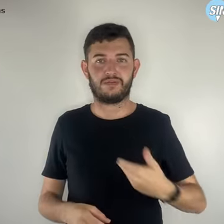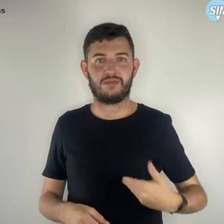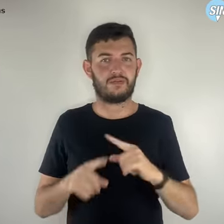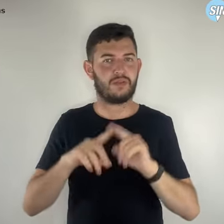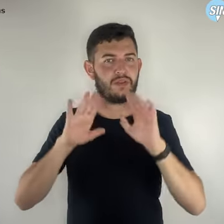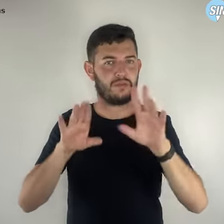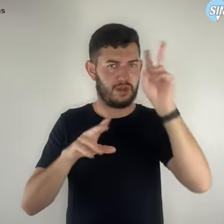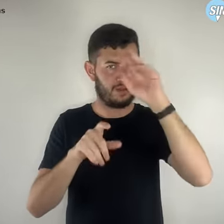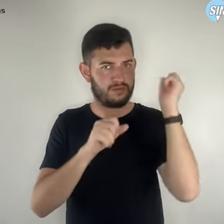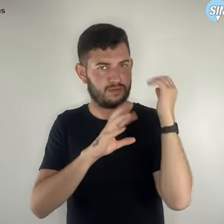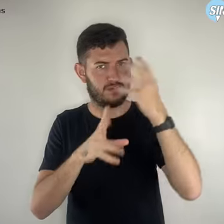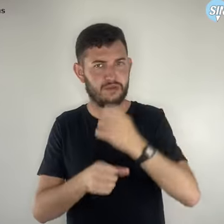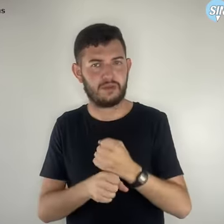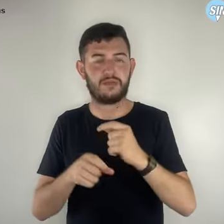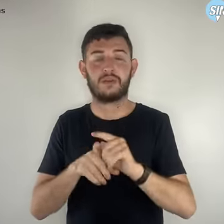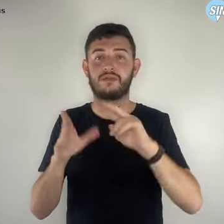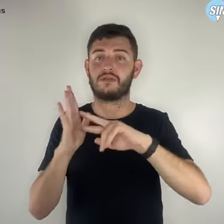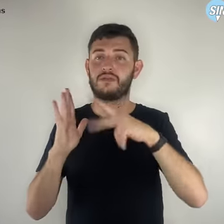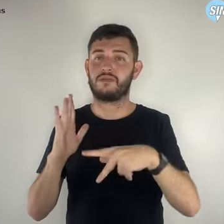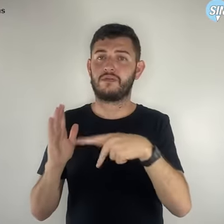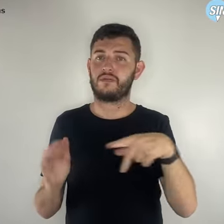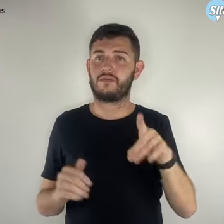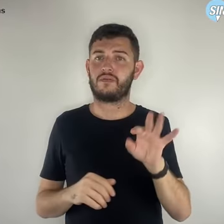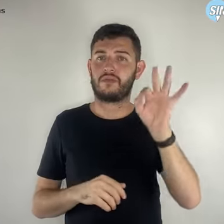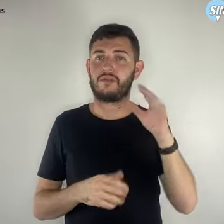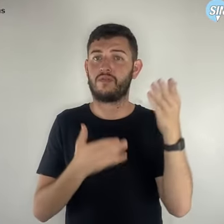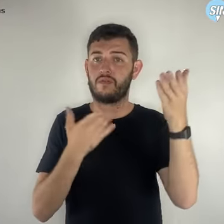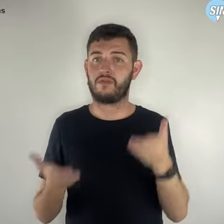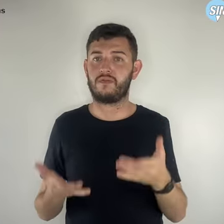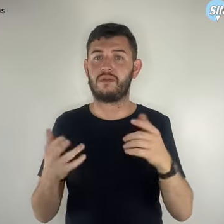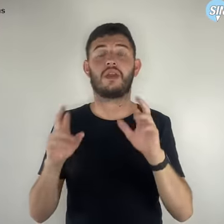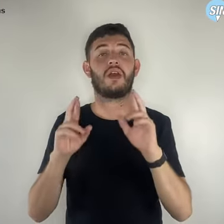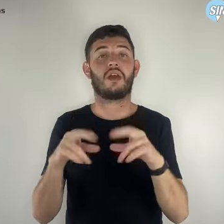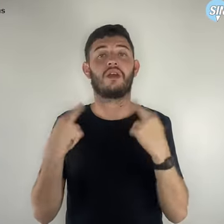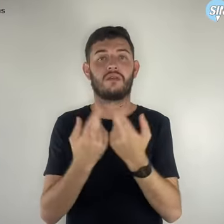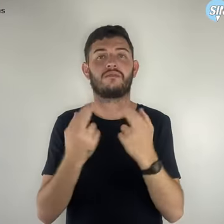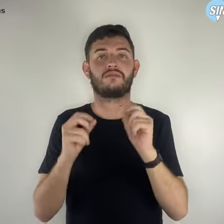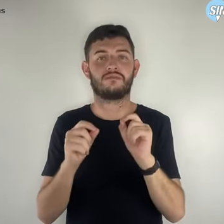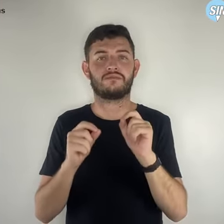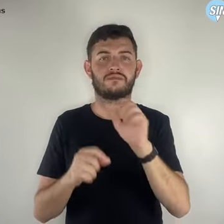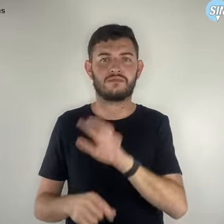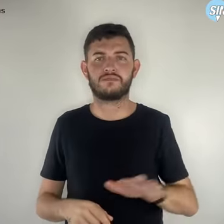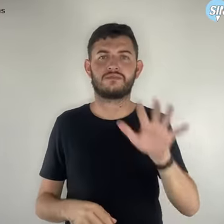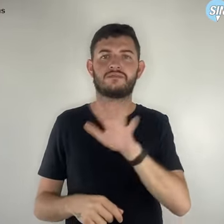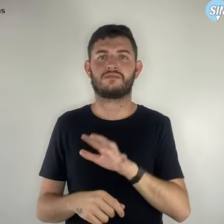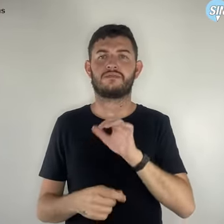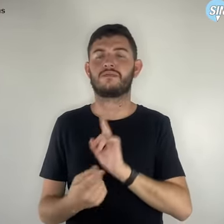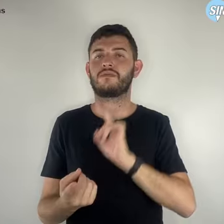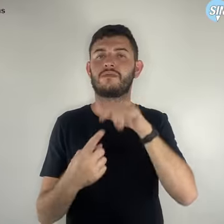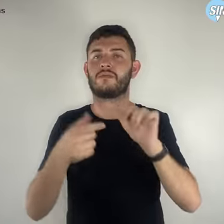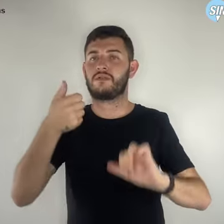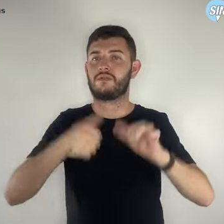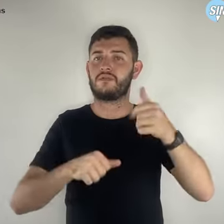Historicamente, o SimproDF convoca a categoria para a Assembleia Geral no início do ano letivo, para